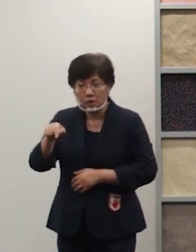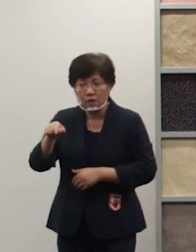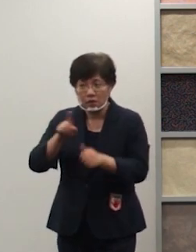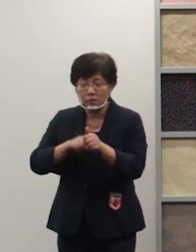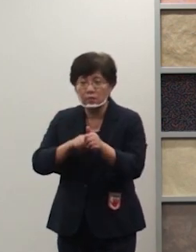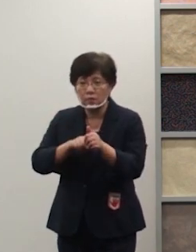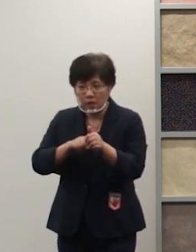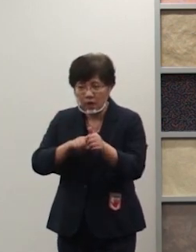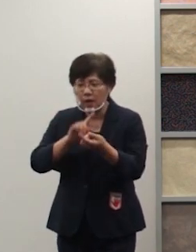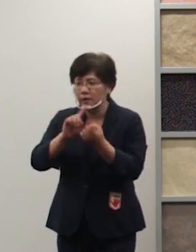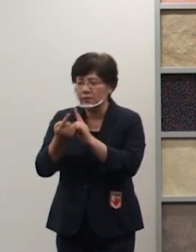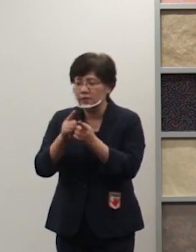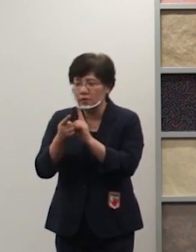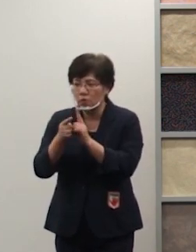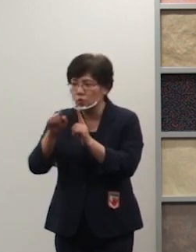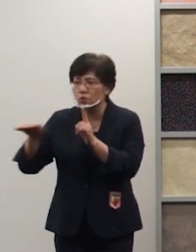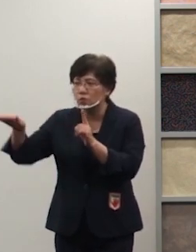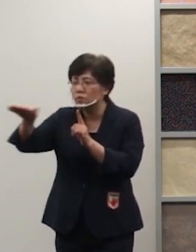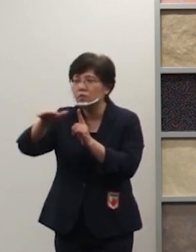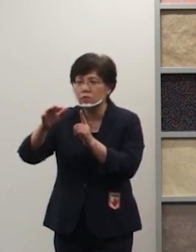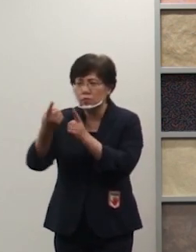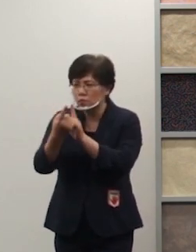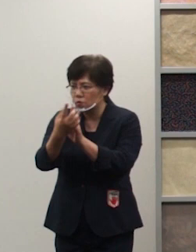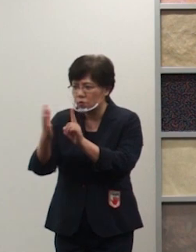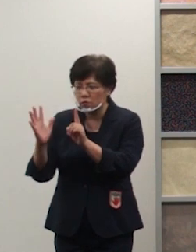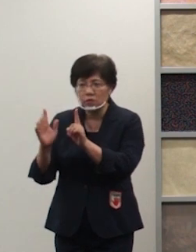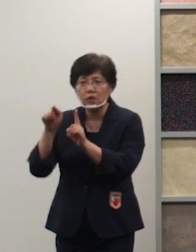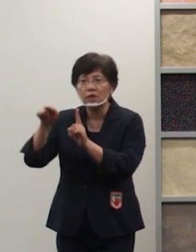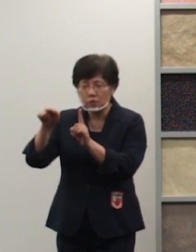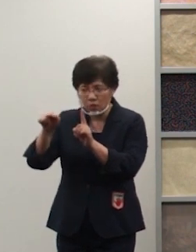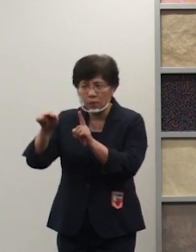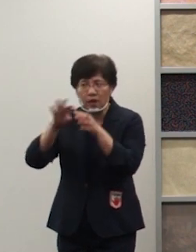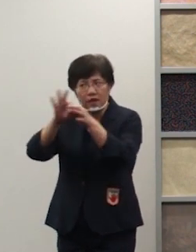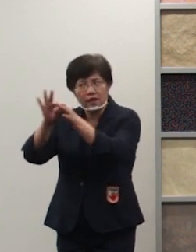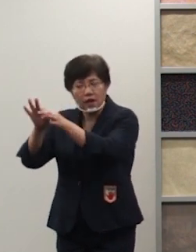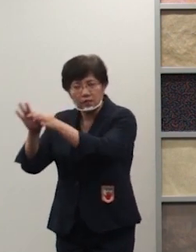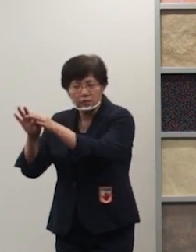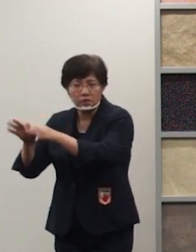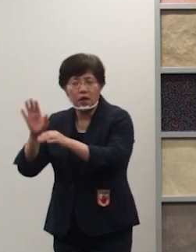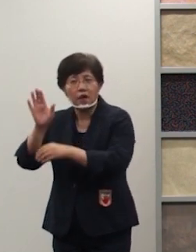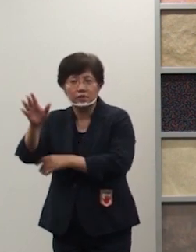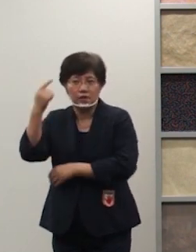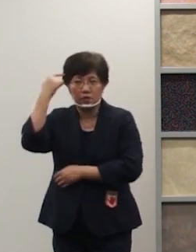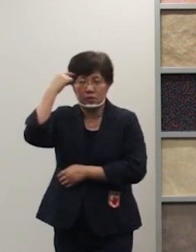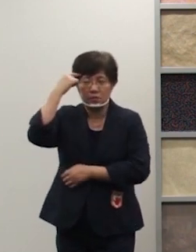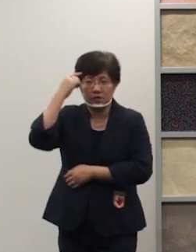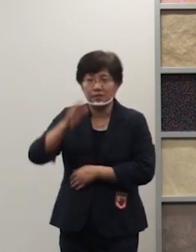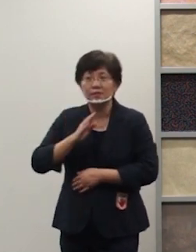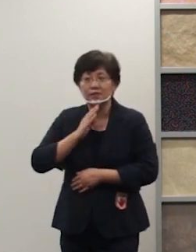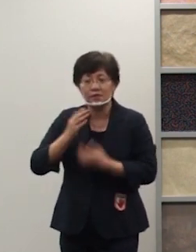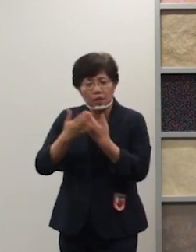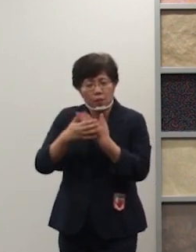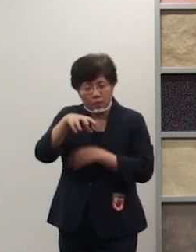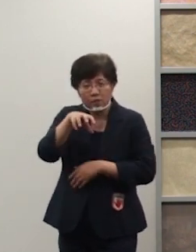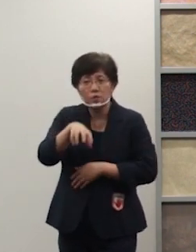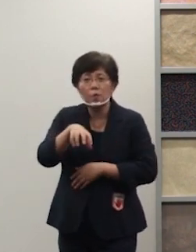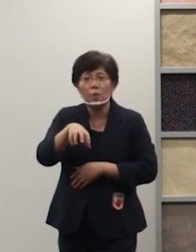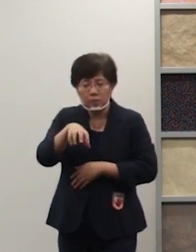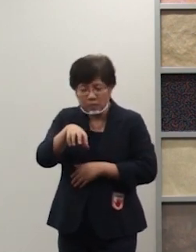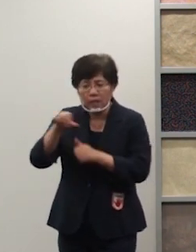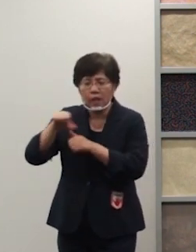接触した方に通知がいっているものでございます。いずれにせよ実際の保健所への相談というのはま